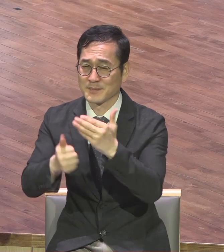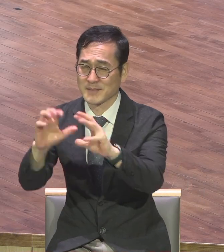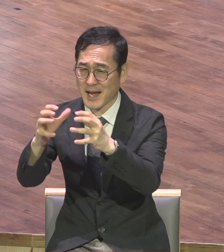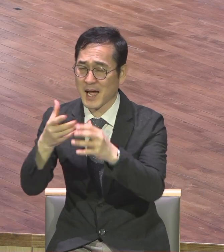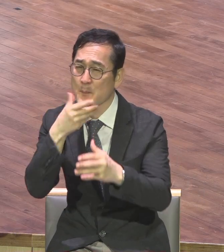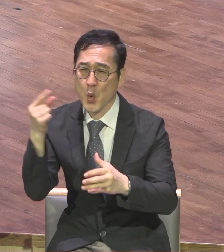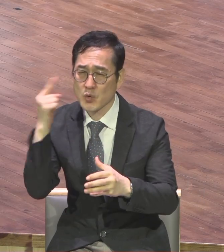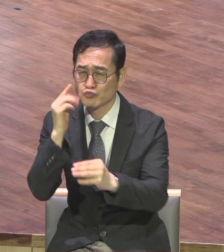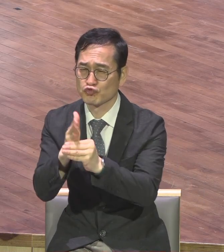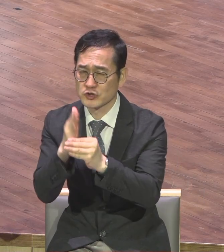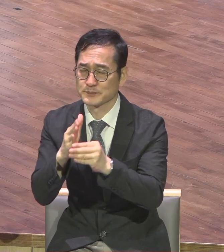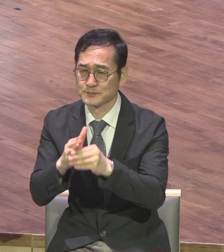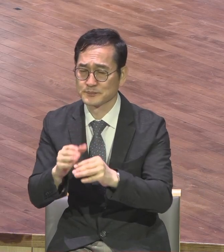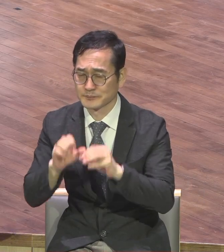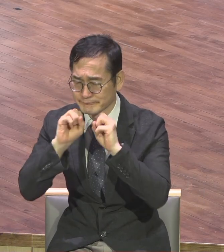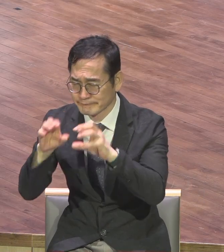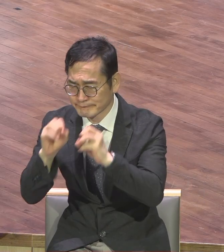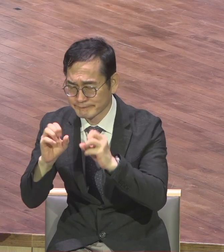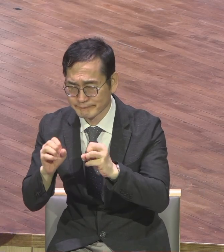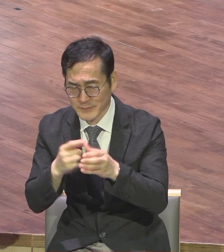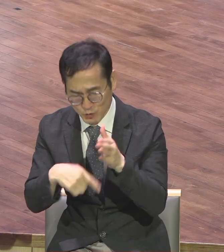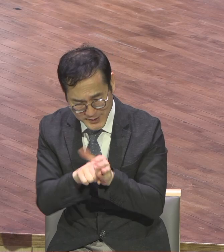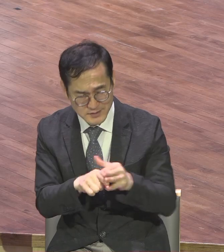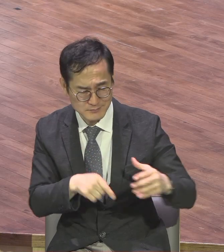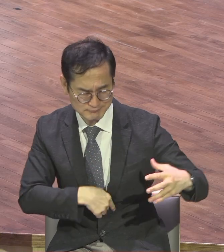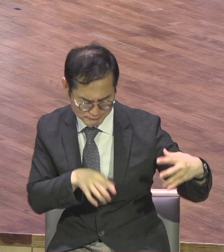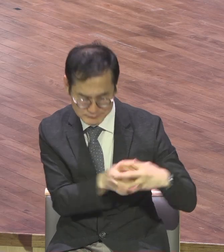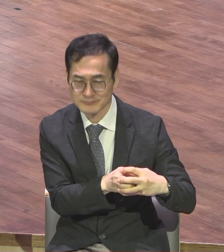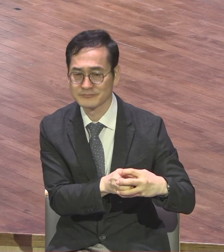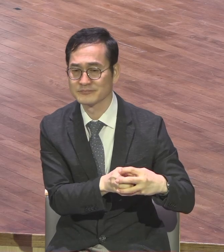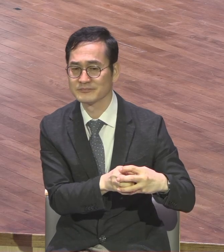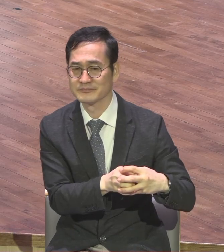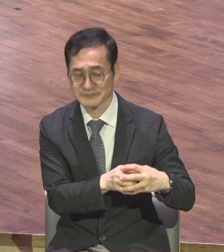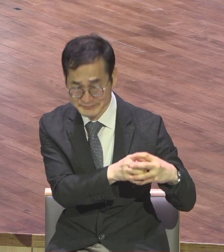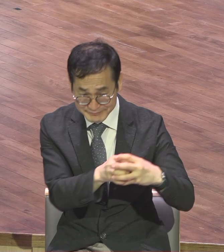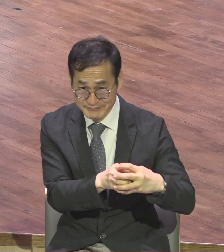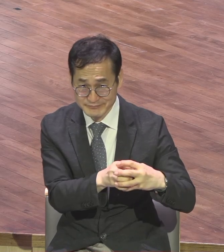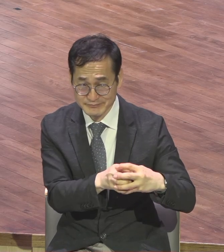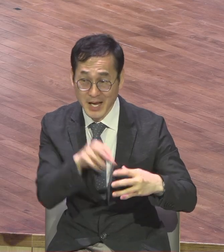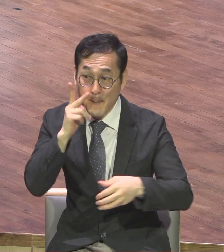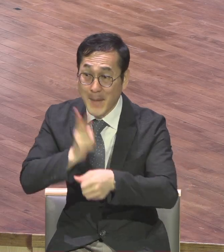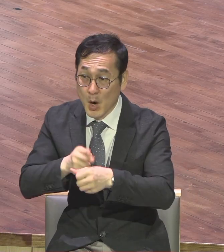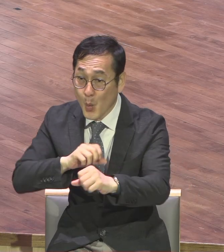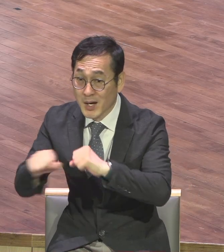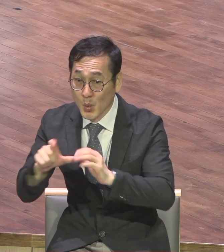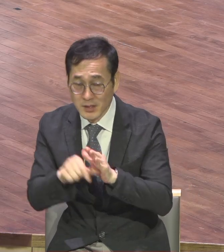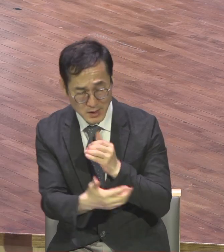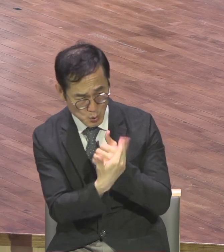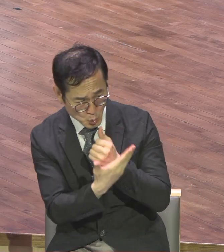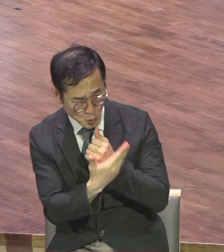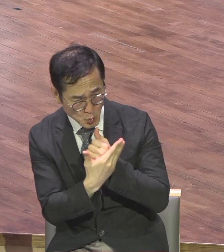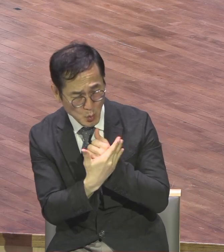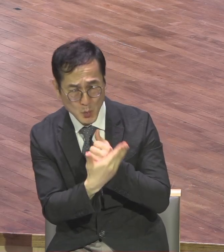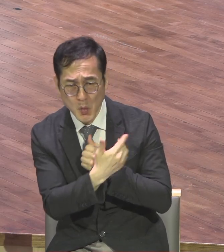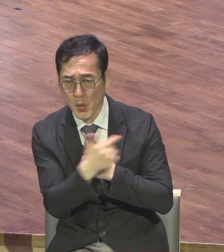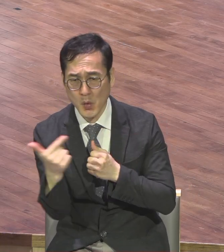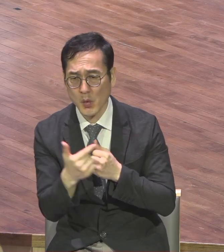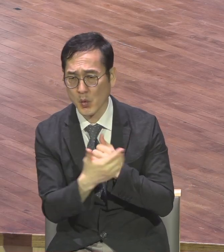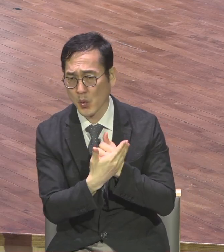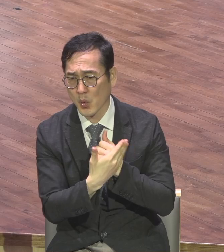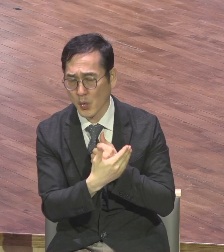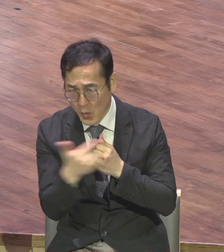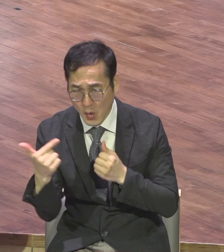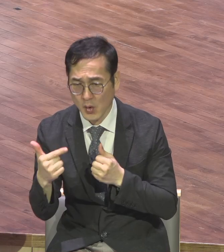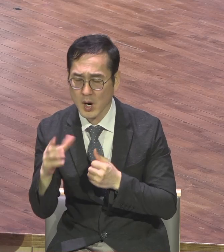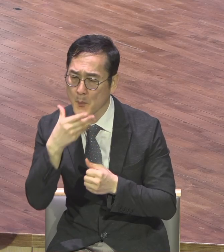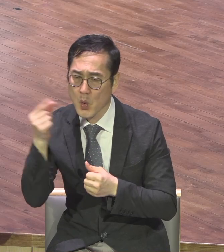복음 전파의 환상적 드림팀이었습니다. 이들이 있었기 때문에 바울 사역이 중단 없이 이 복음